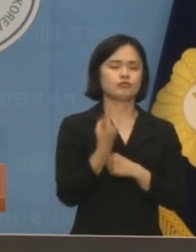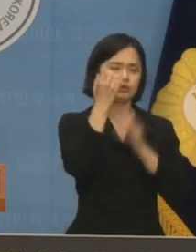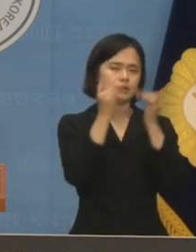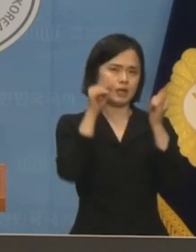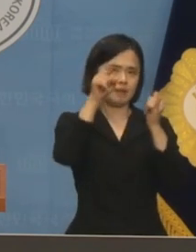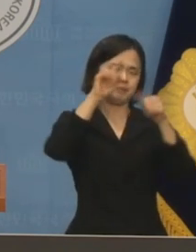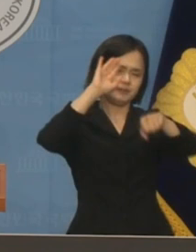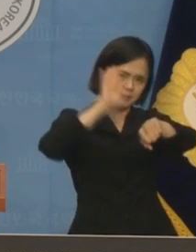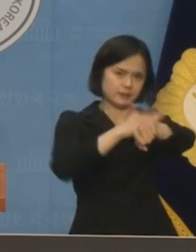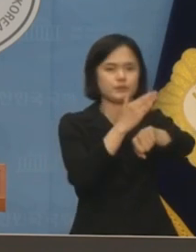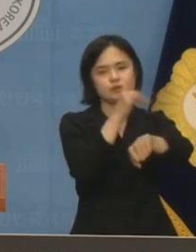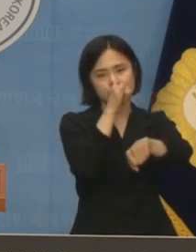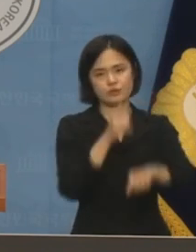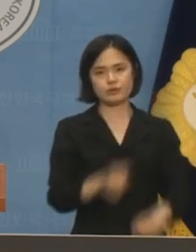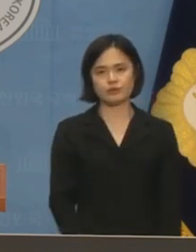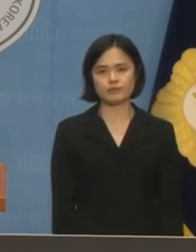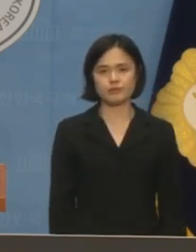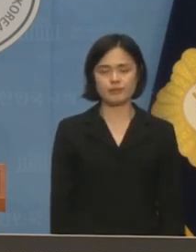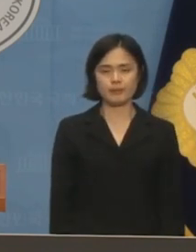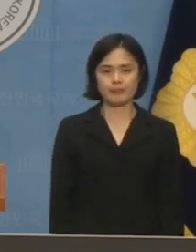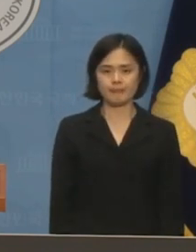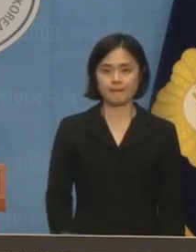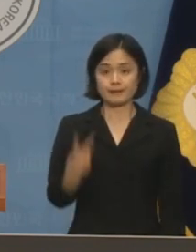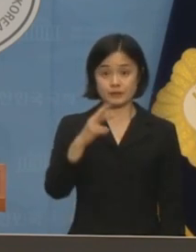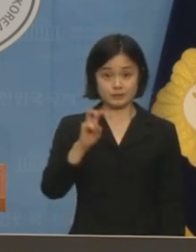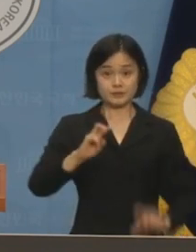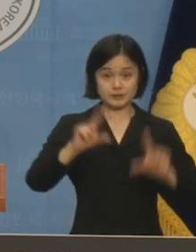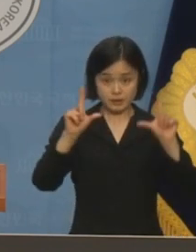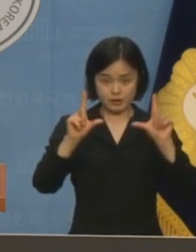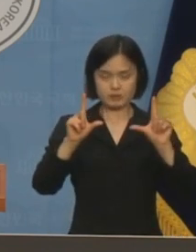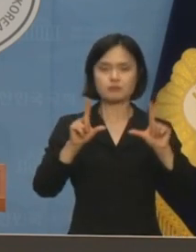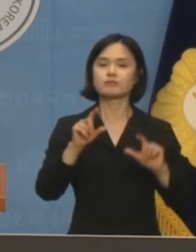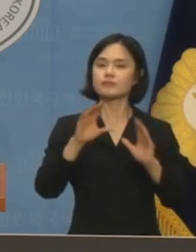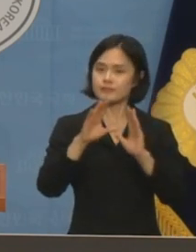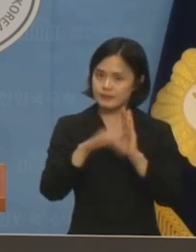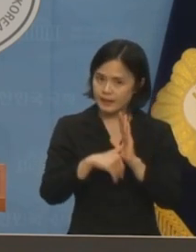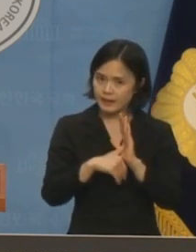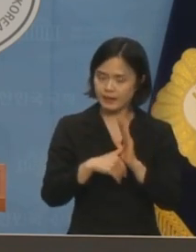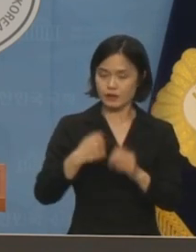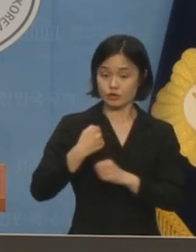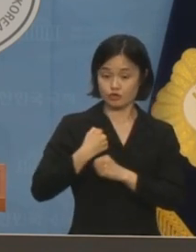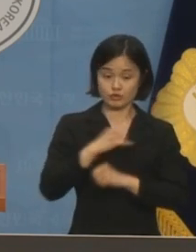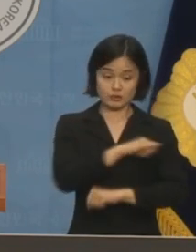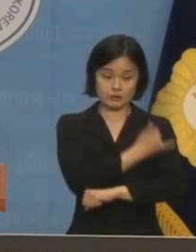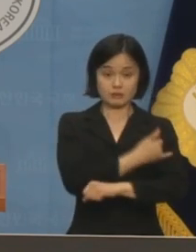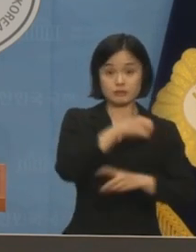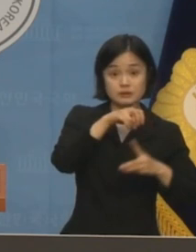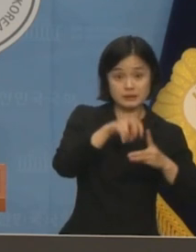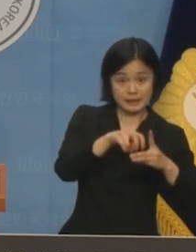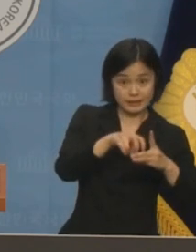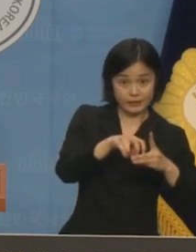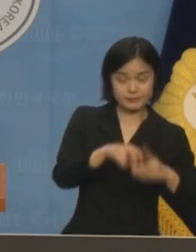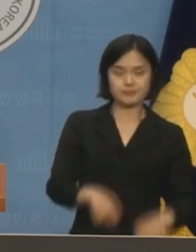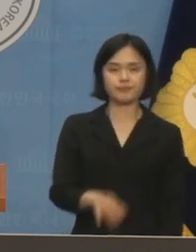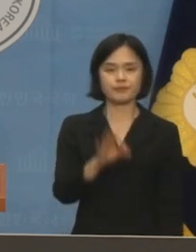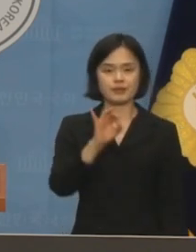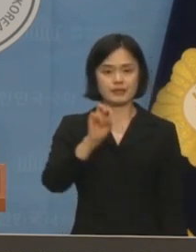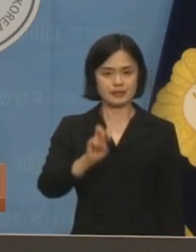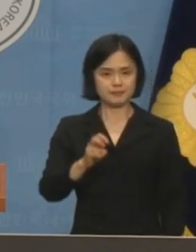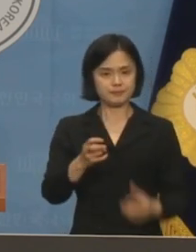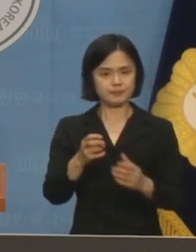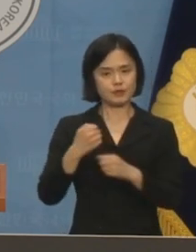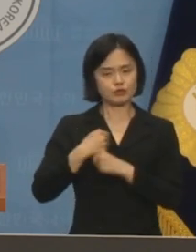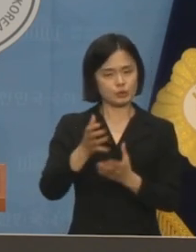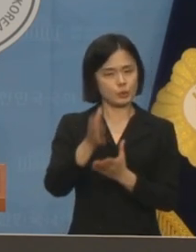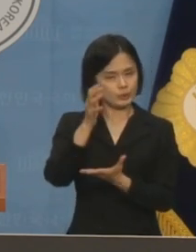1월 22일 전역 의결이 된 같은 날 군 인권센터에서 인태훈 소장과 함께 여군 복무